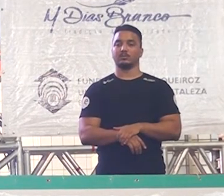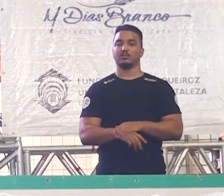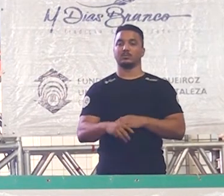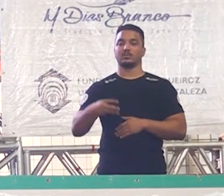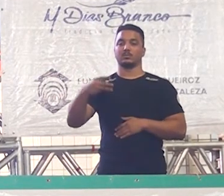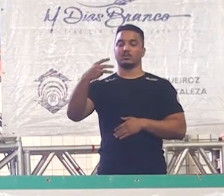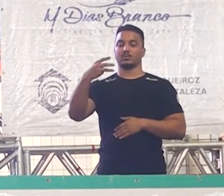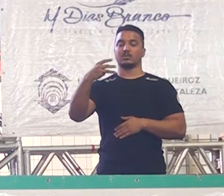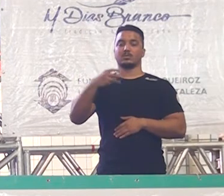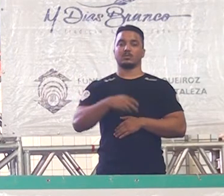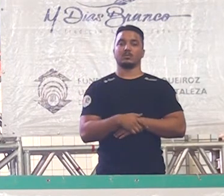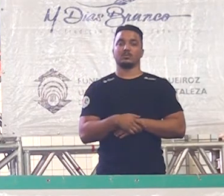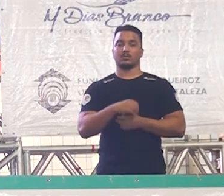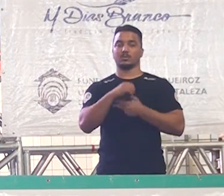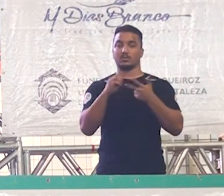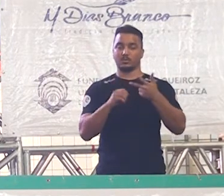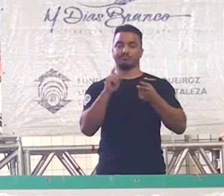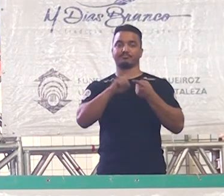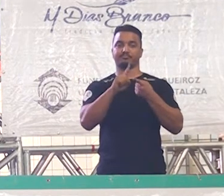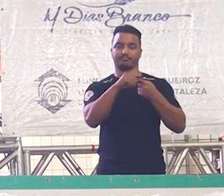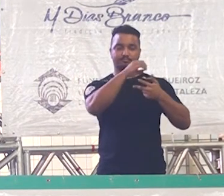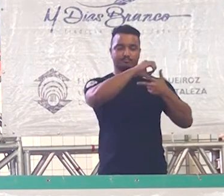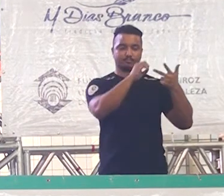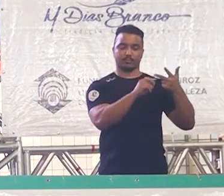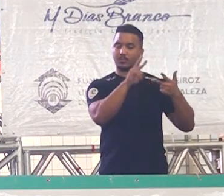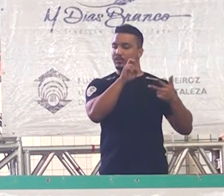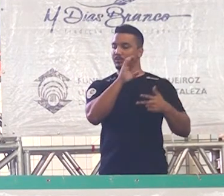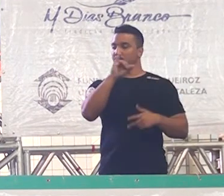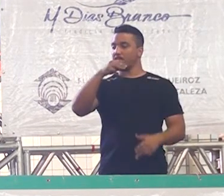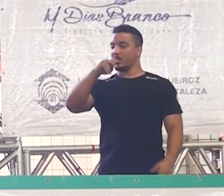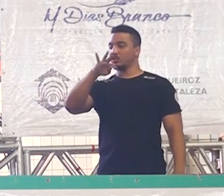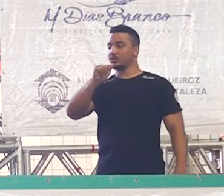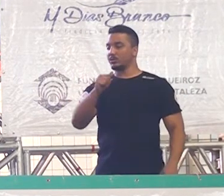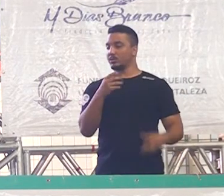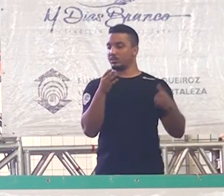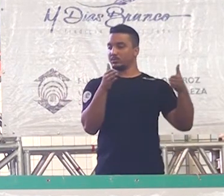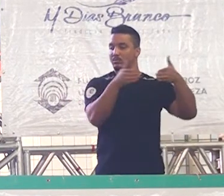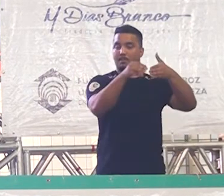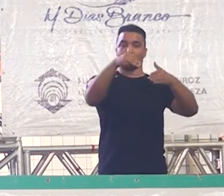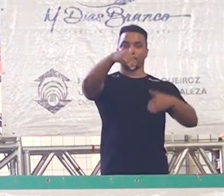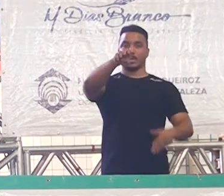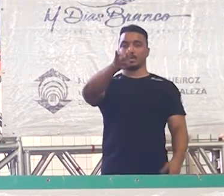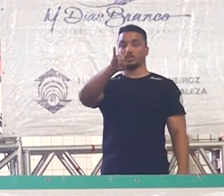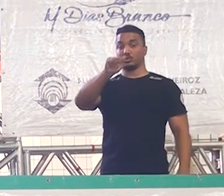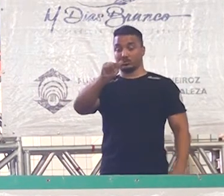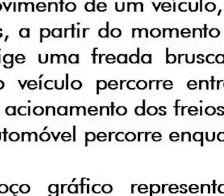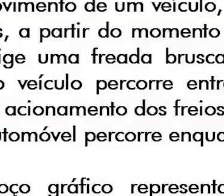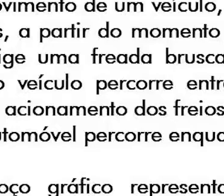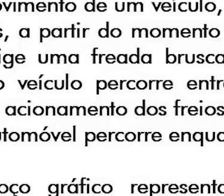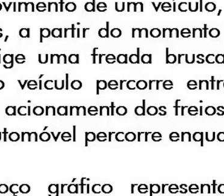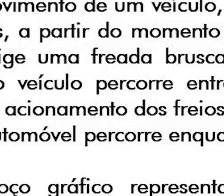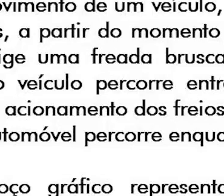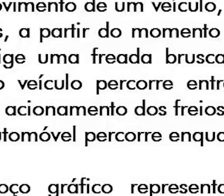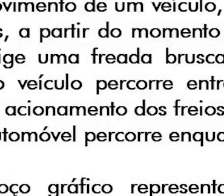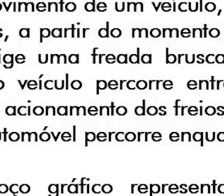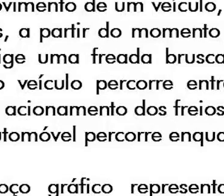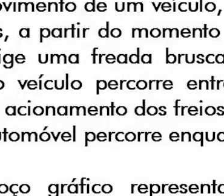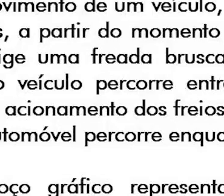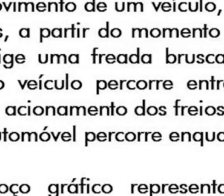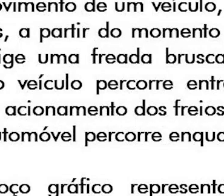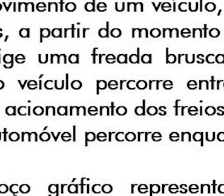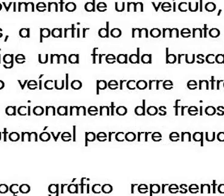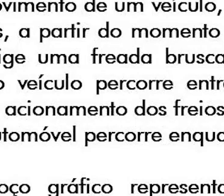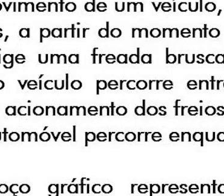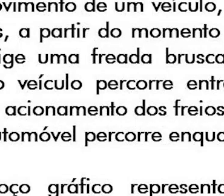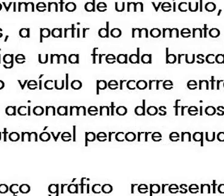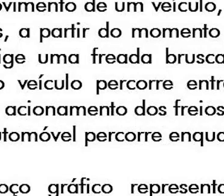Terceira questão do Enem, mais uma questão de cinemática com classificação média. 2 veículos que trafegam com velocidade